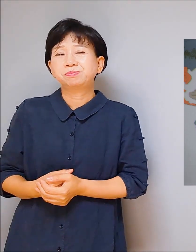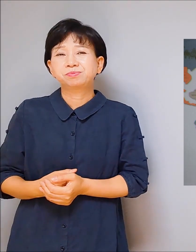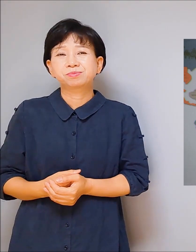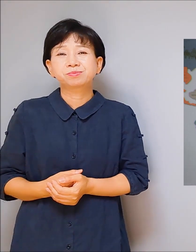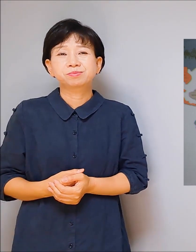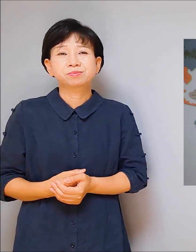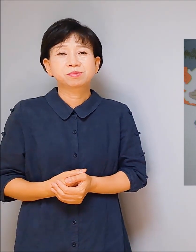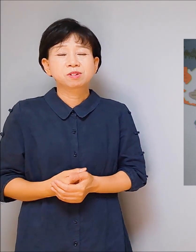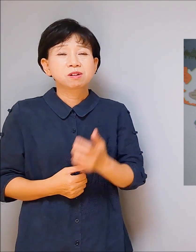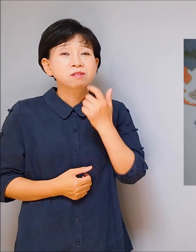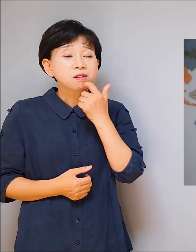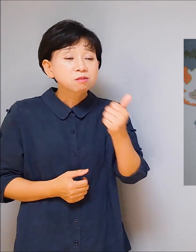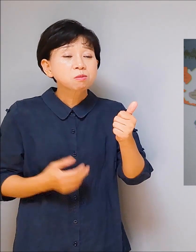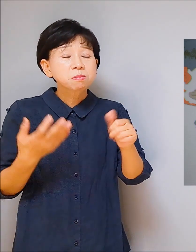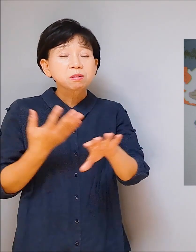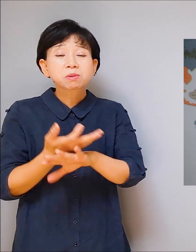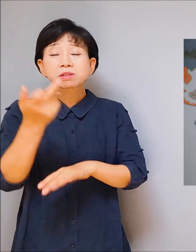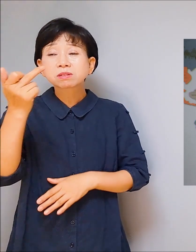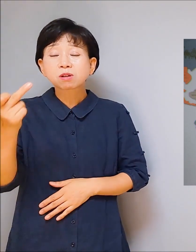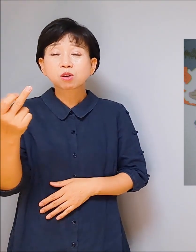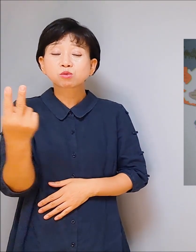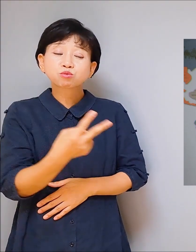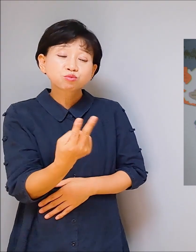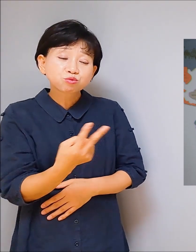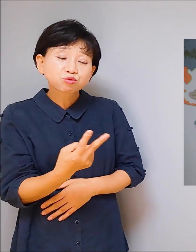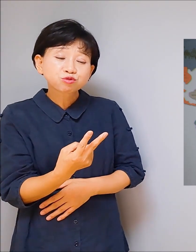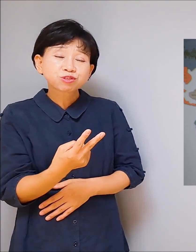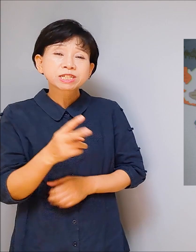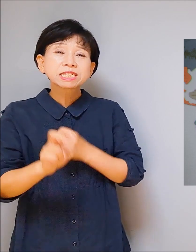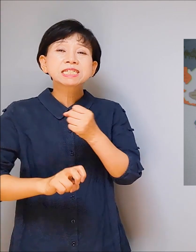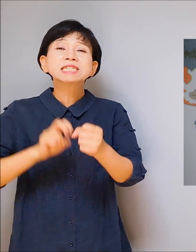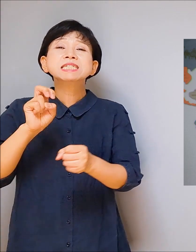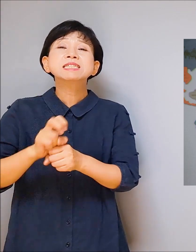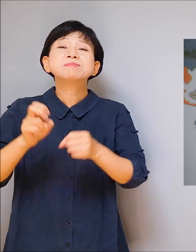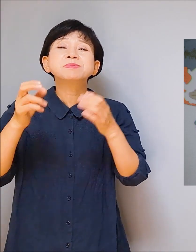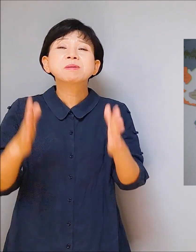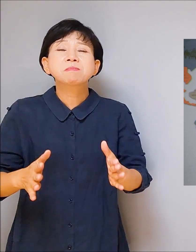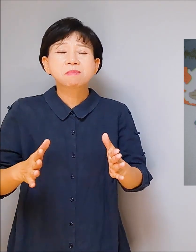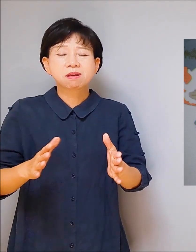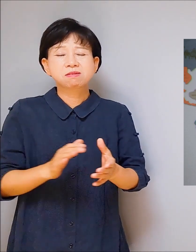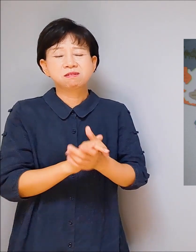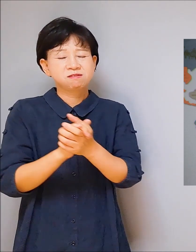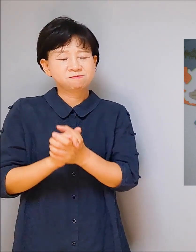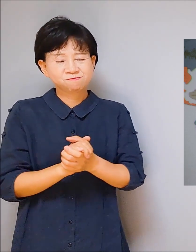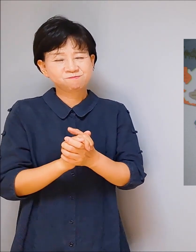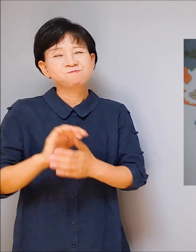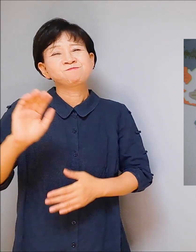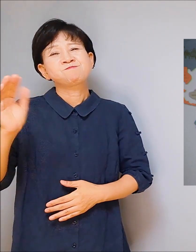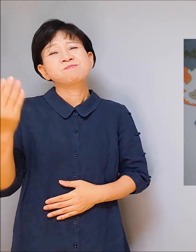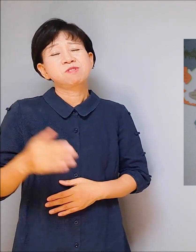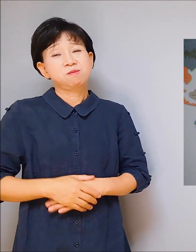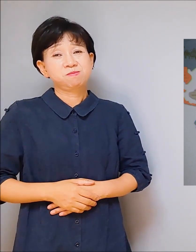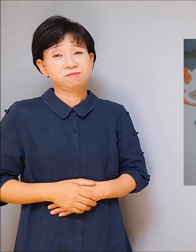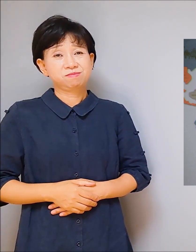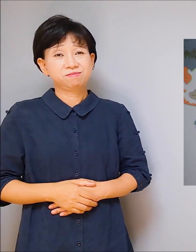어쨌든 결국 야곱과 에서는 드디어 20년 만에 화해를 하게 됩니다.